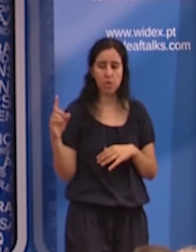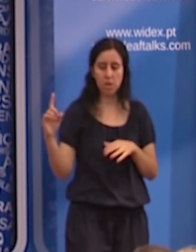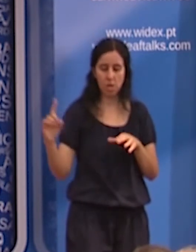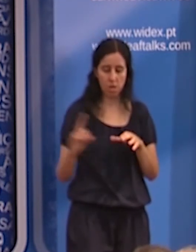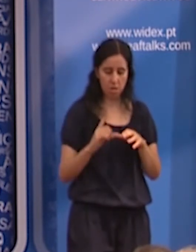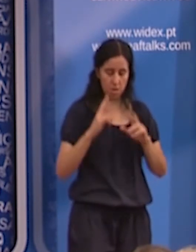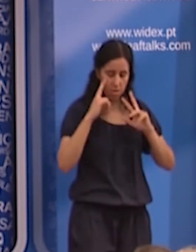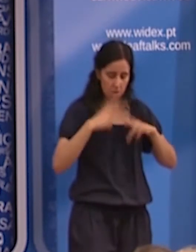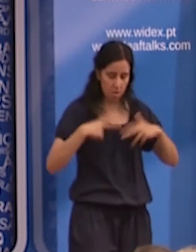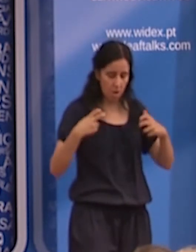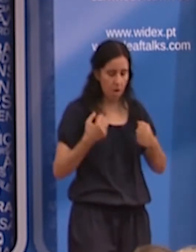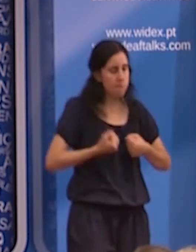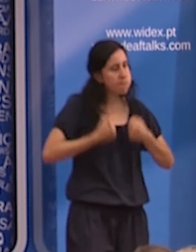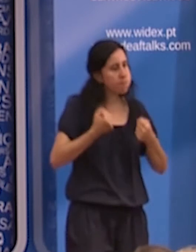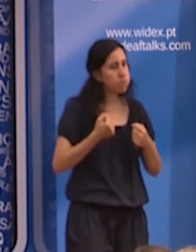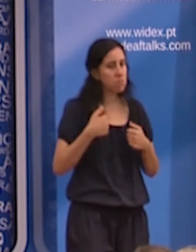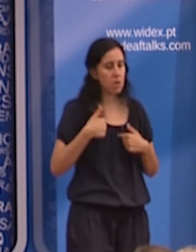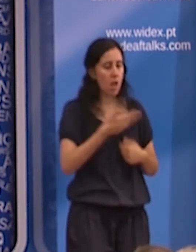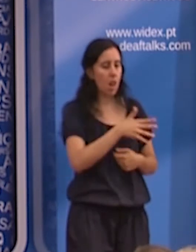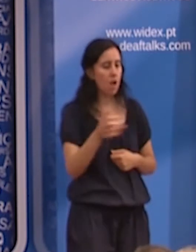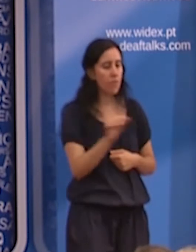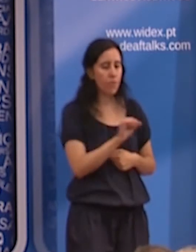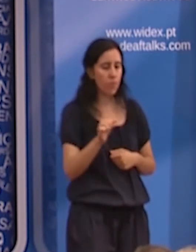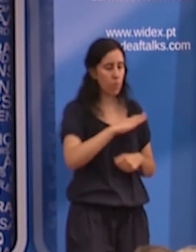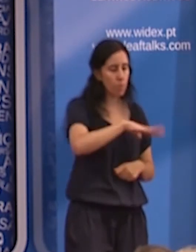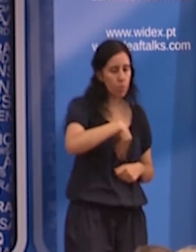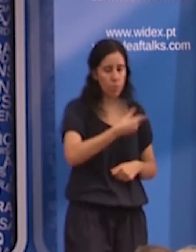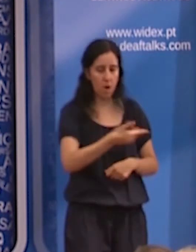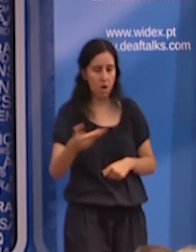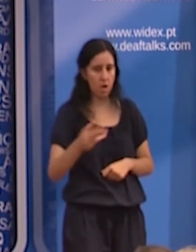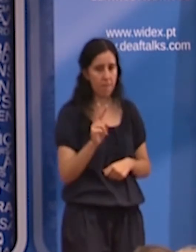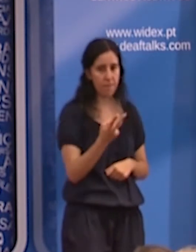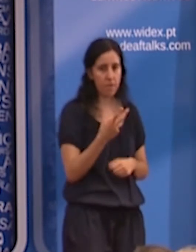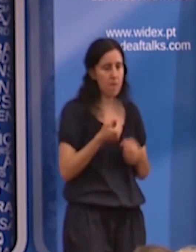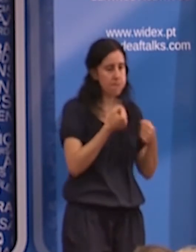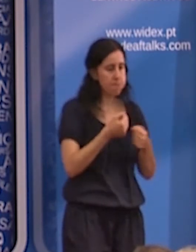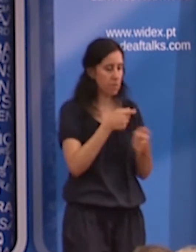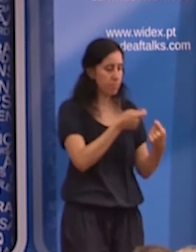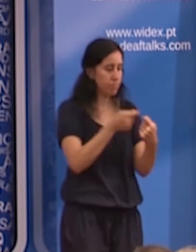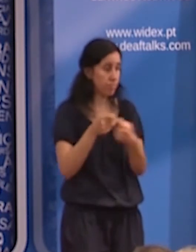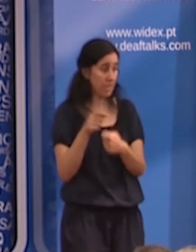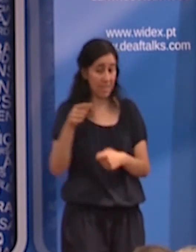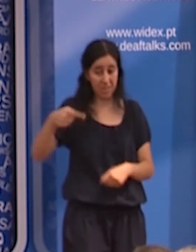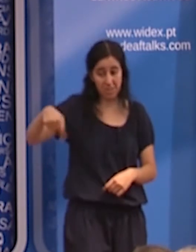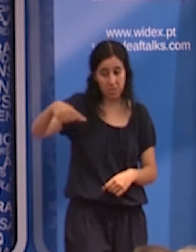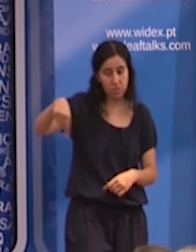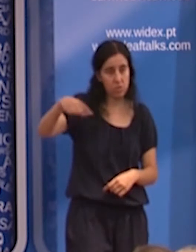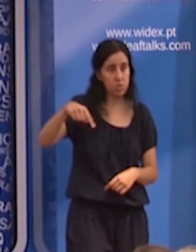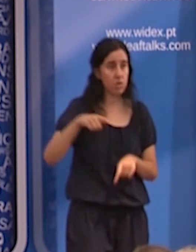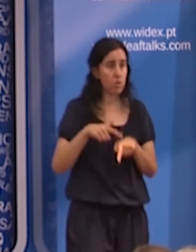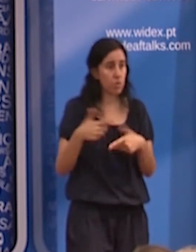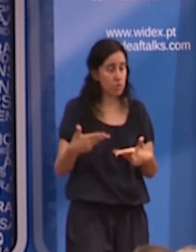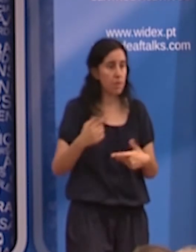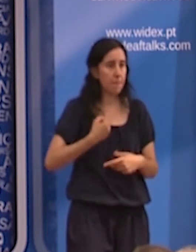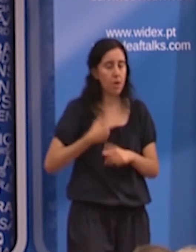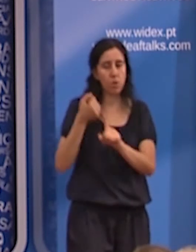a si próprios, nem se conseguem localizar nestes dois mundos de forma adequada. É para estes que eu penso que nós, hoje em dia,